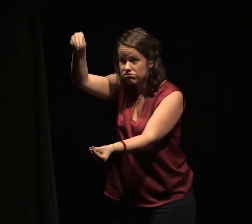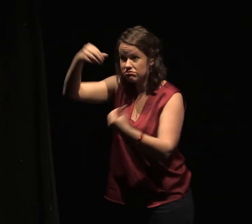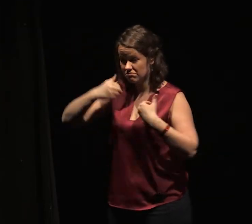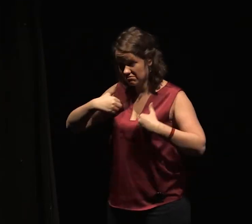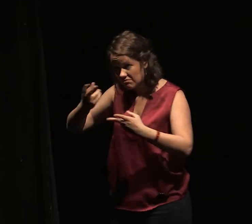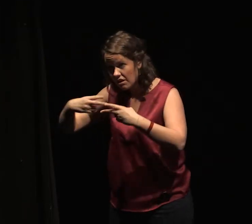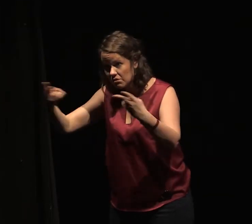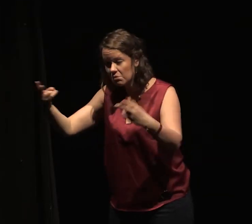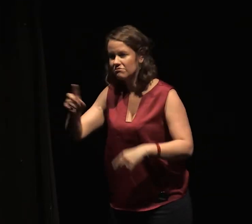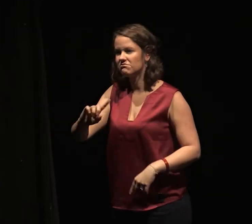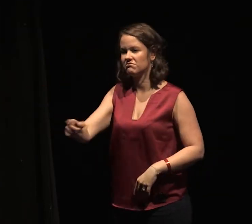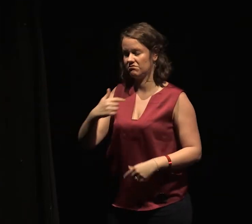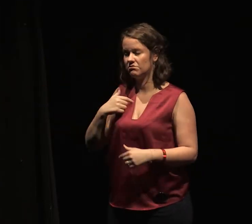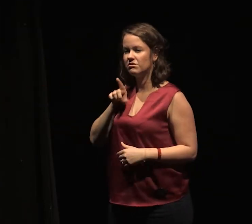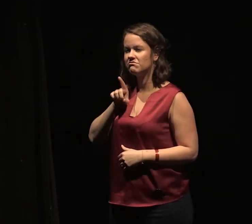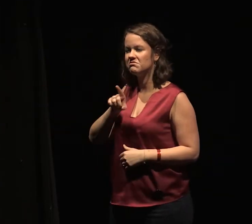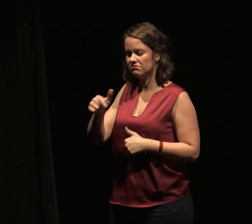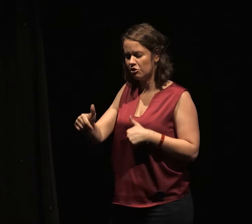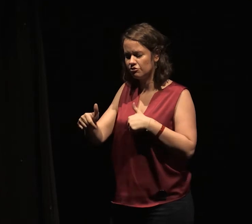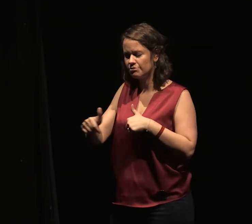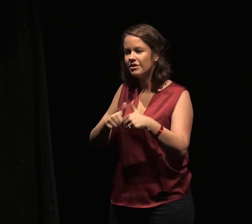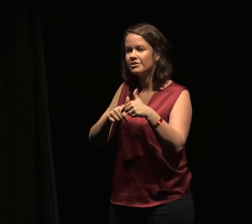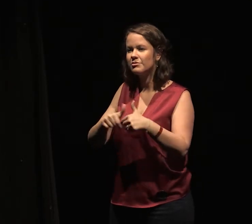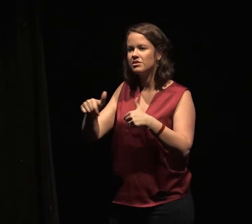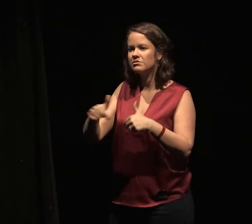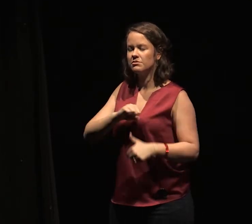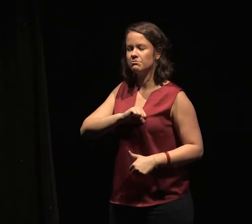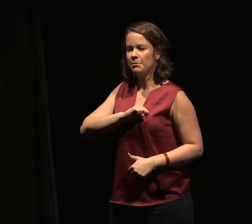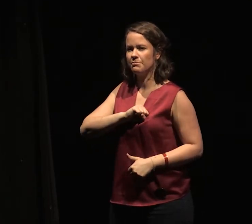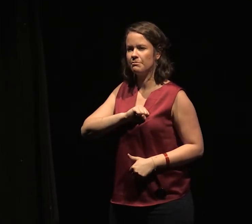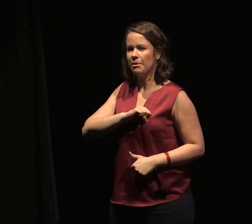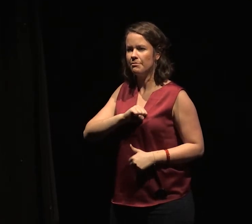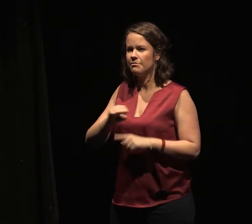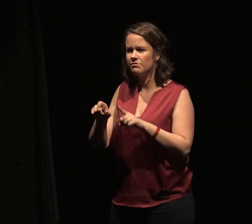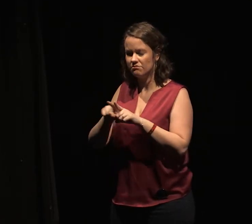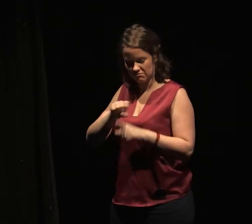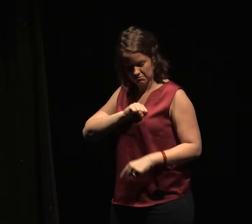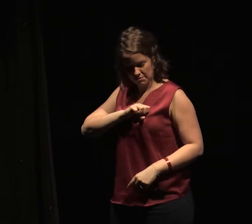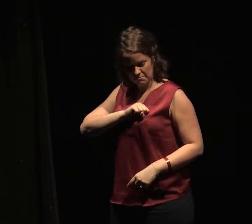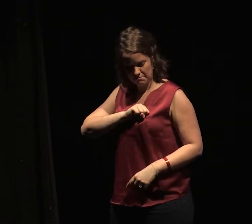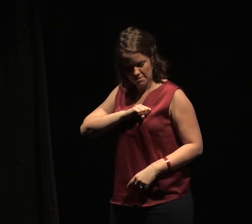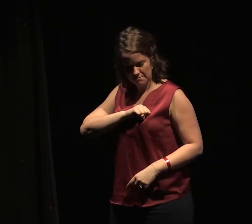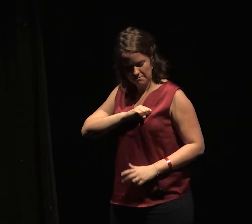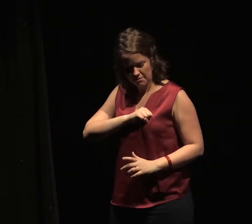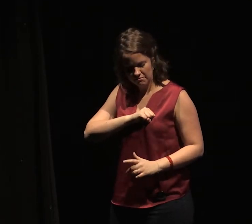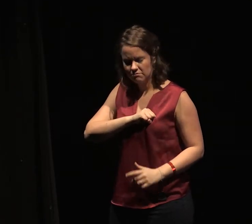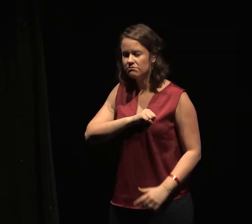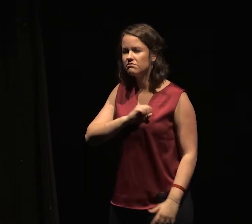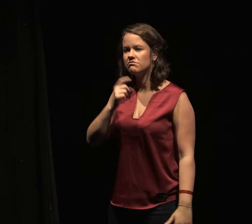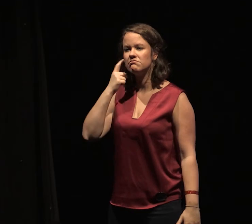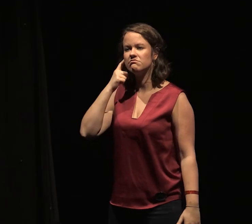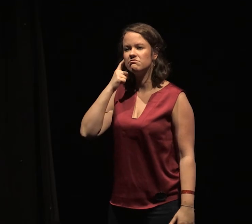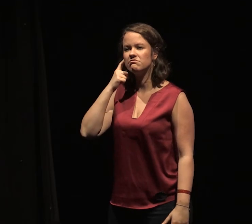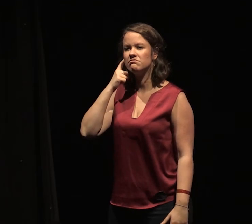Je n'ai changé que ma cadence pour entendre net la voix de mon cœur. Aux